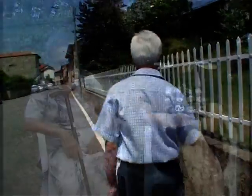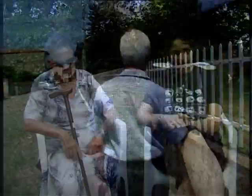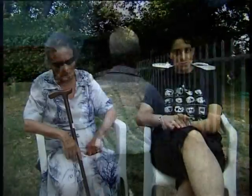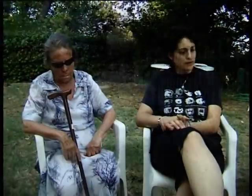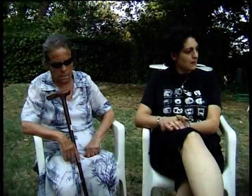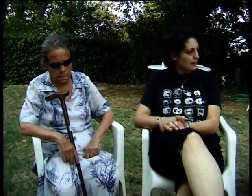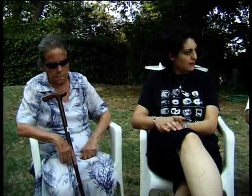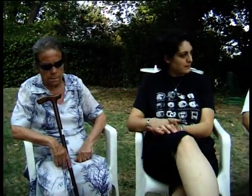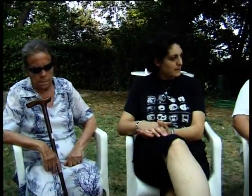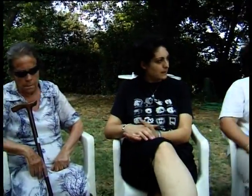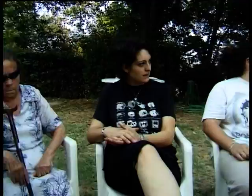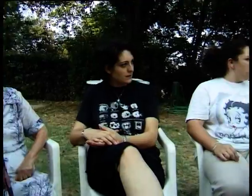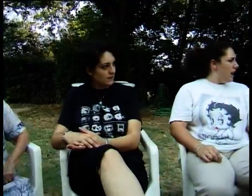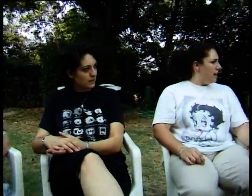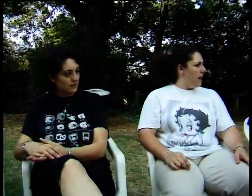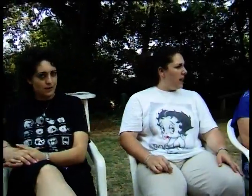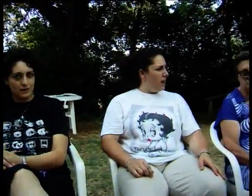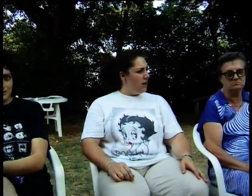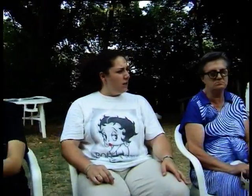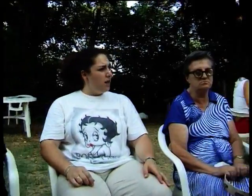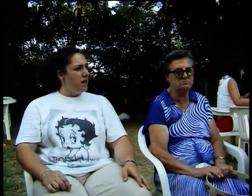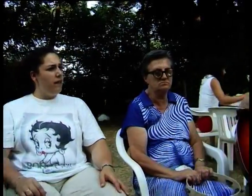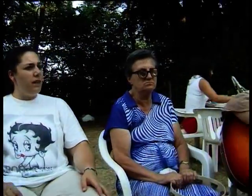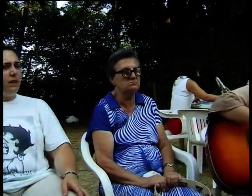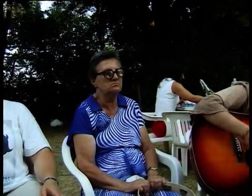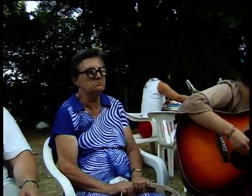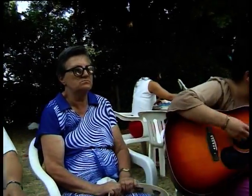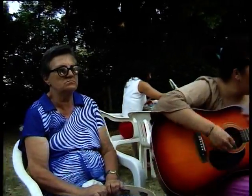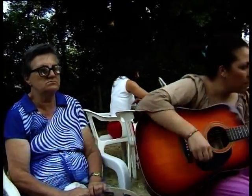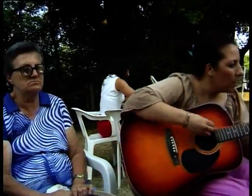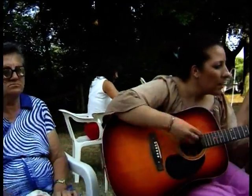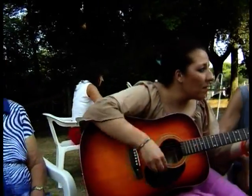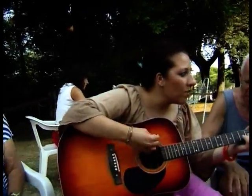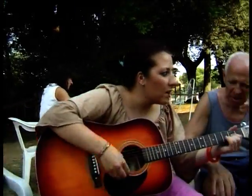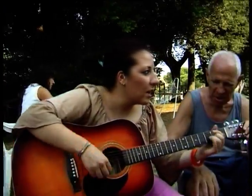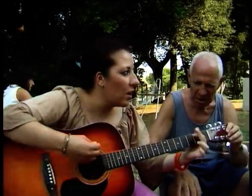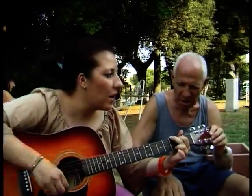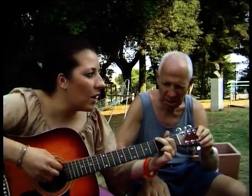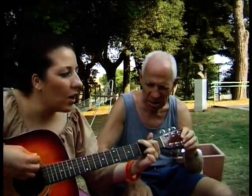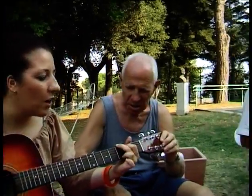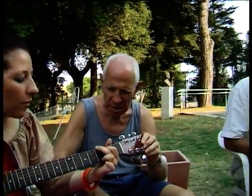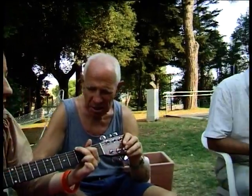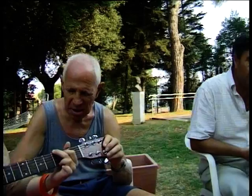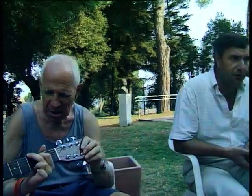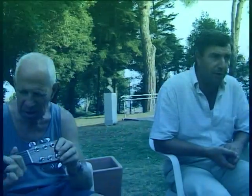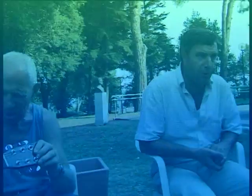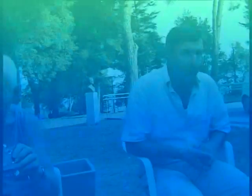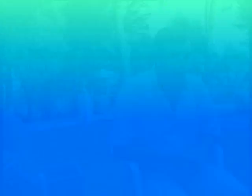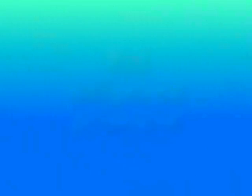isolamento. Per rompere le barriere ed essere dentro il mondo, le persone sordocieche hanno bisogno di avere accesso a